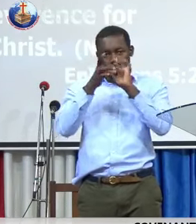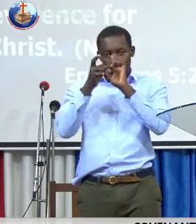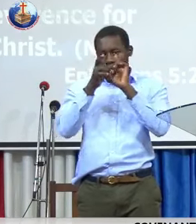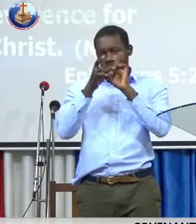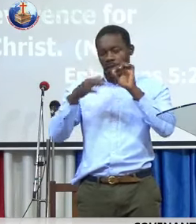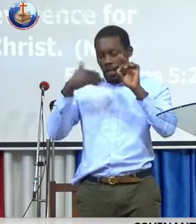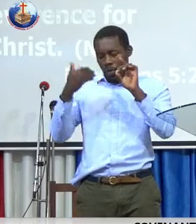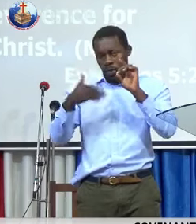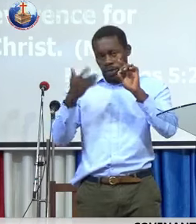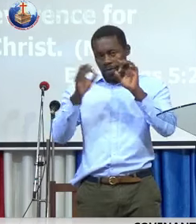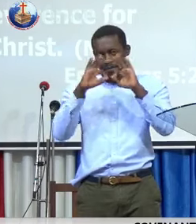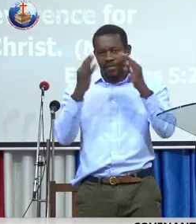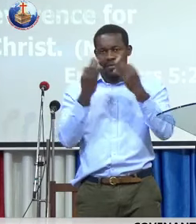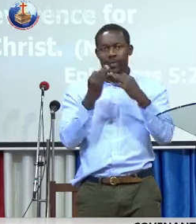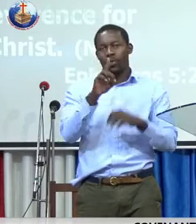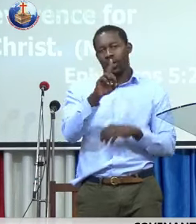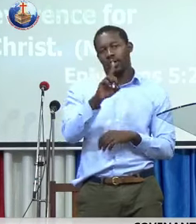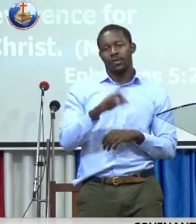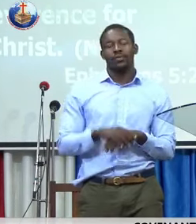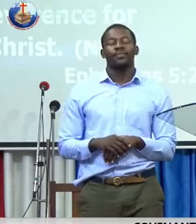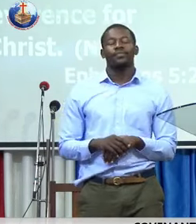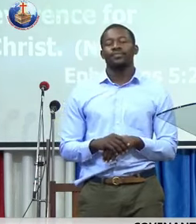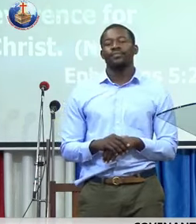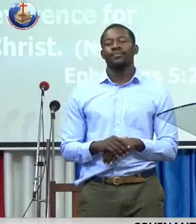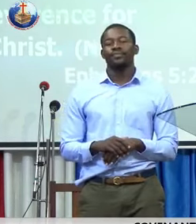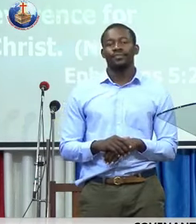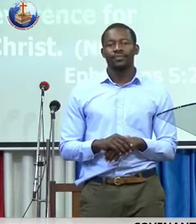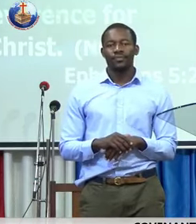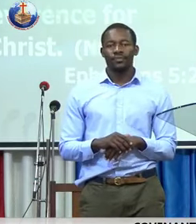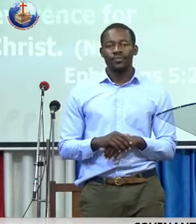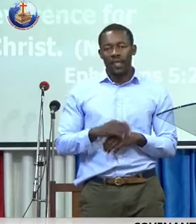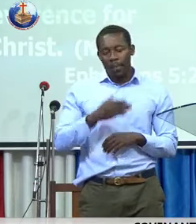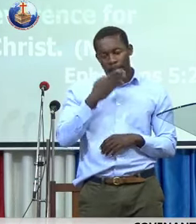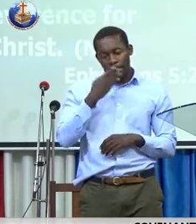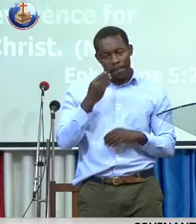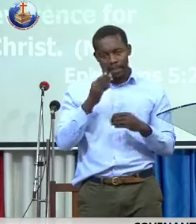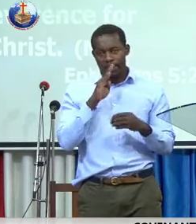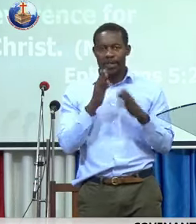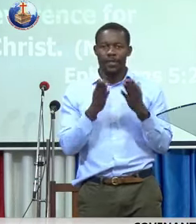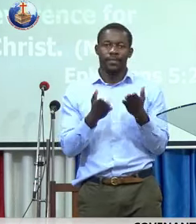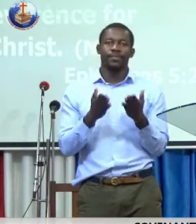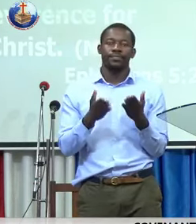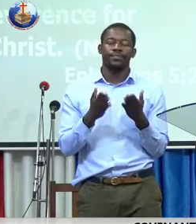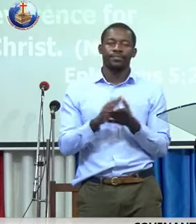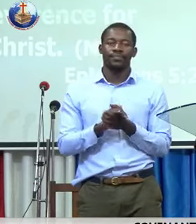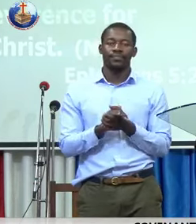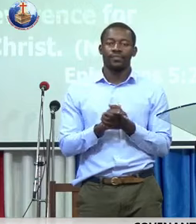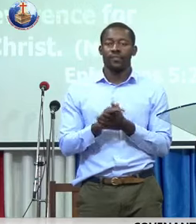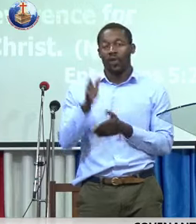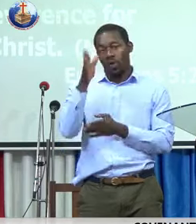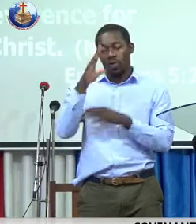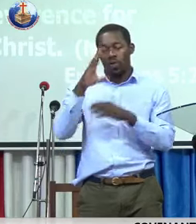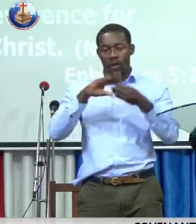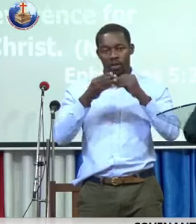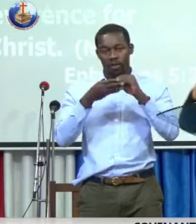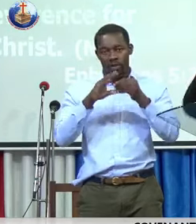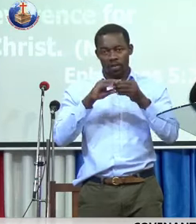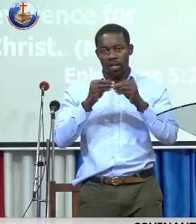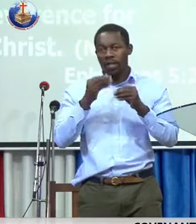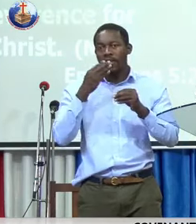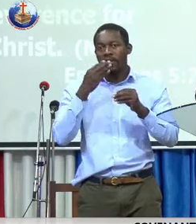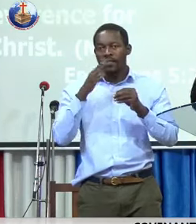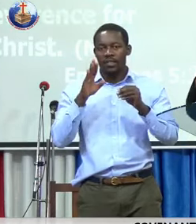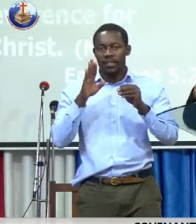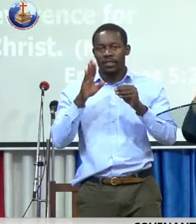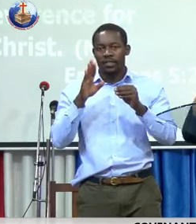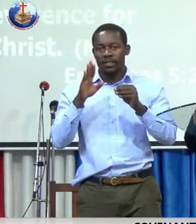mbali, vivyo hivyo hatuwezi fanya hivyo pia katika ndoa. We need to be present. Tunahitaji kuwepo. God has created a system